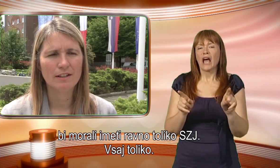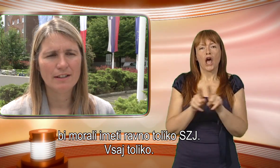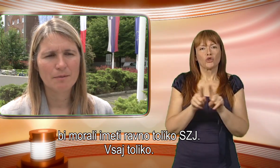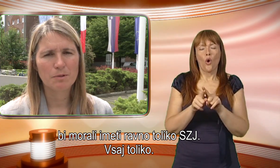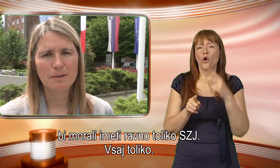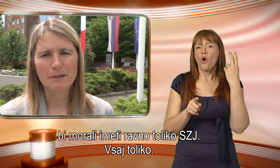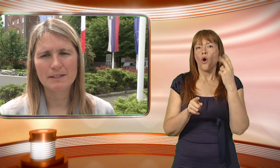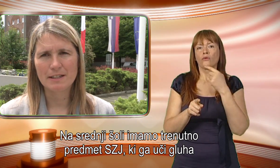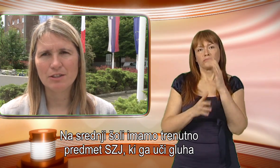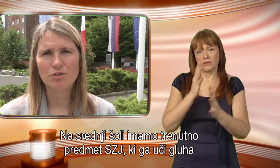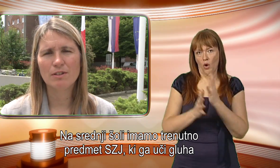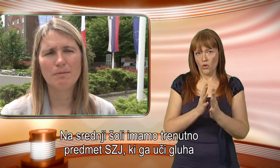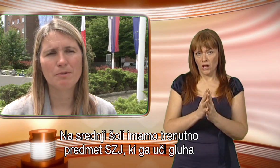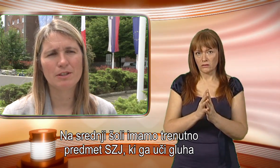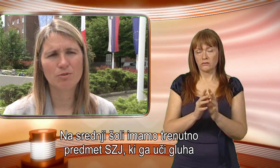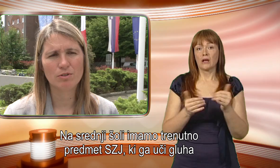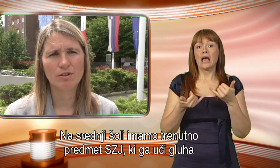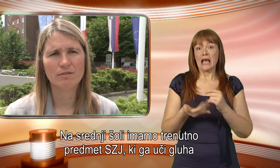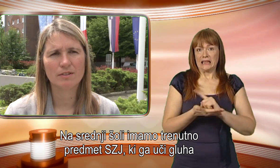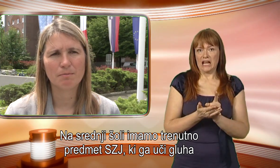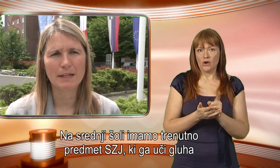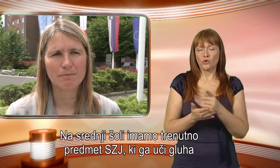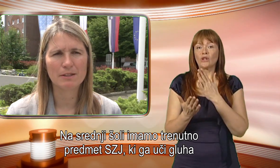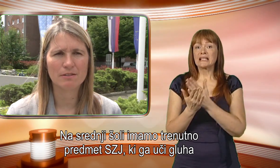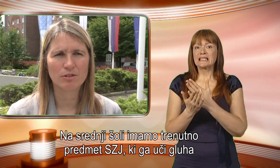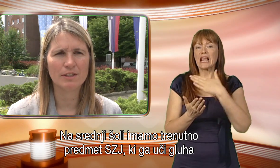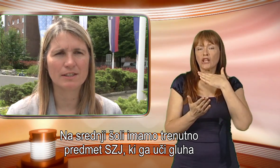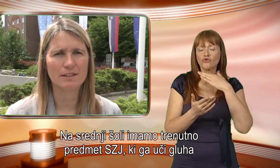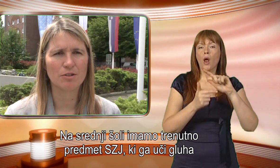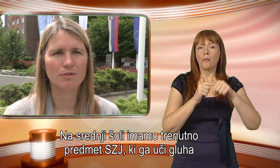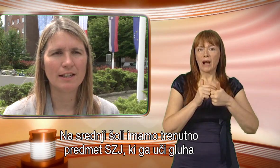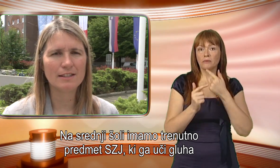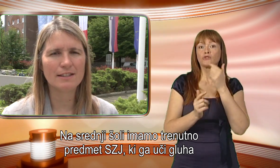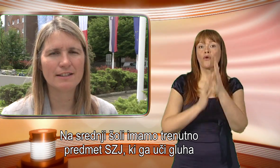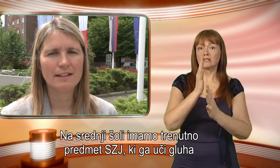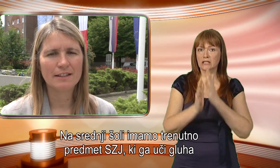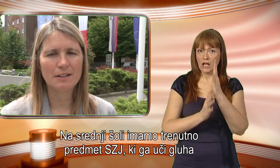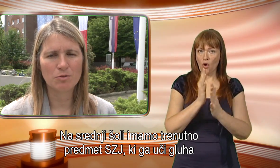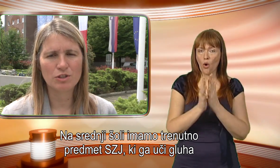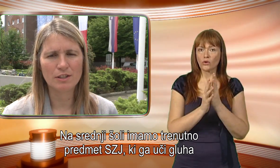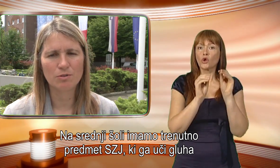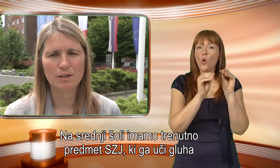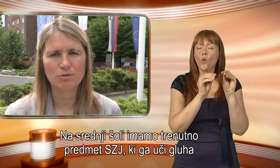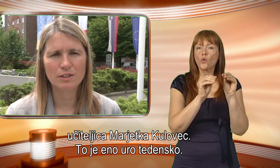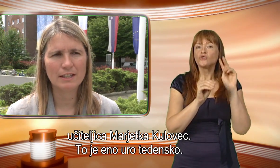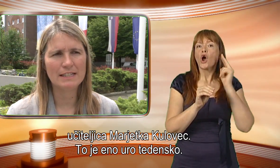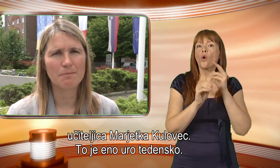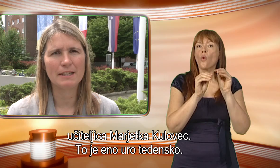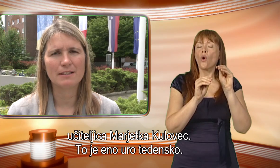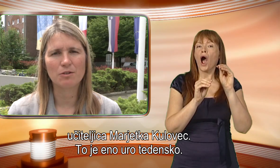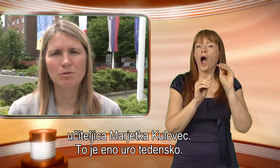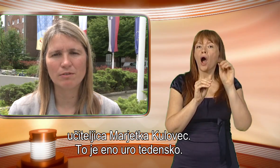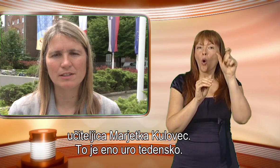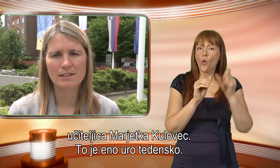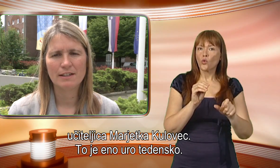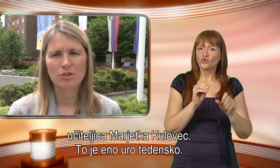toliko. Potem pa na srednji šoli imamo trenutno predmet slovenski znakovni jezik, ki ga uči gluha učiteljica